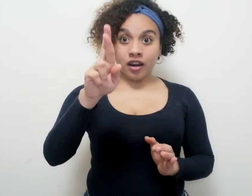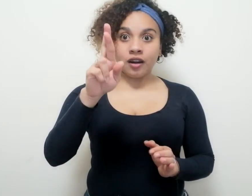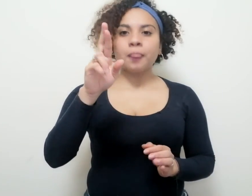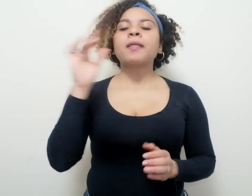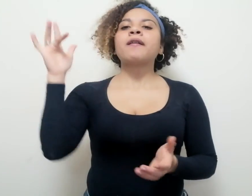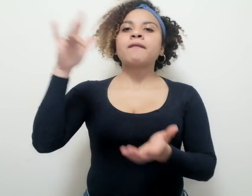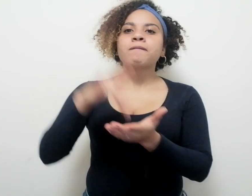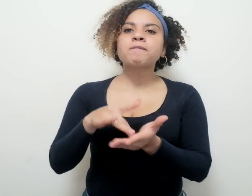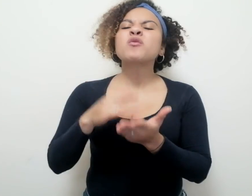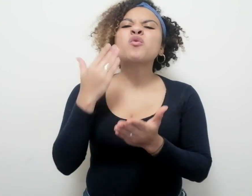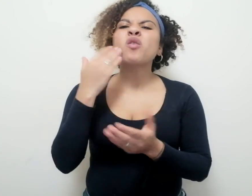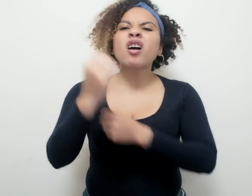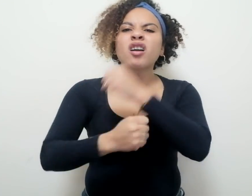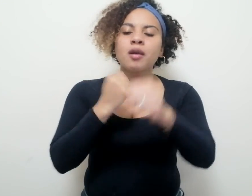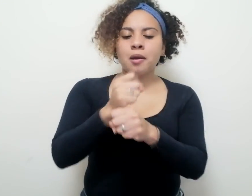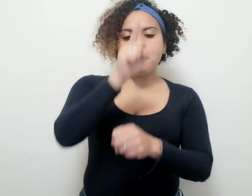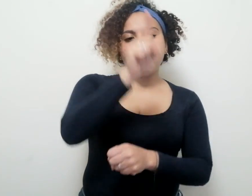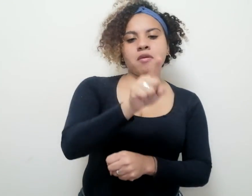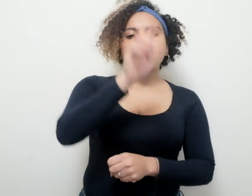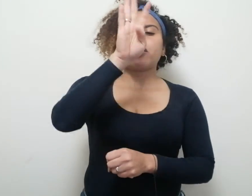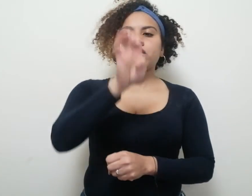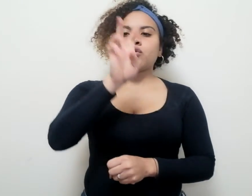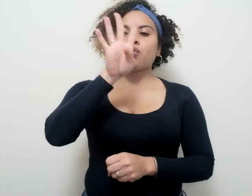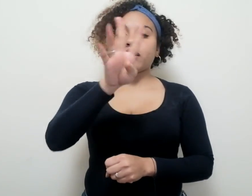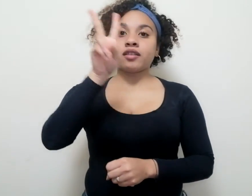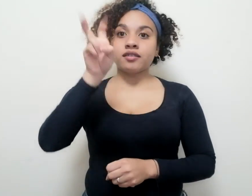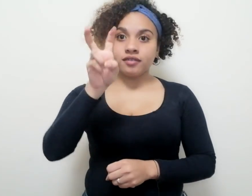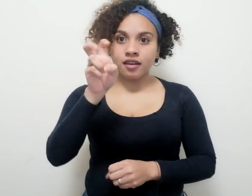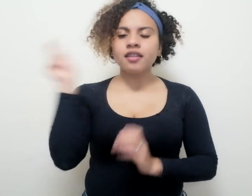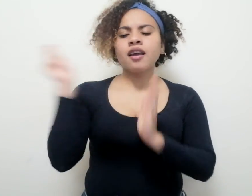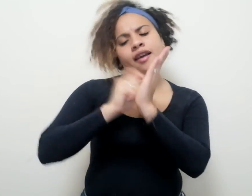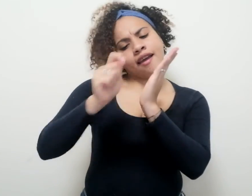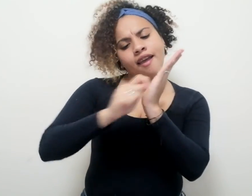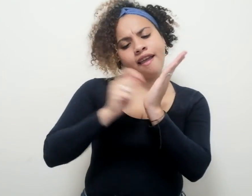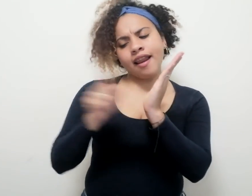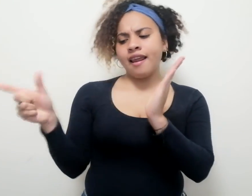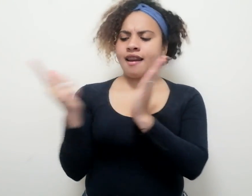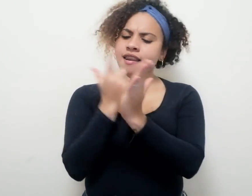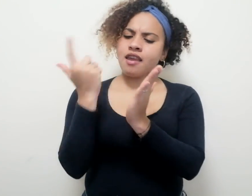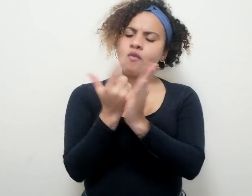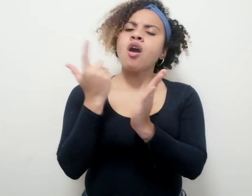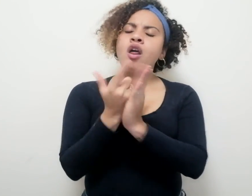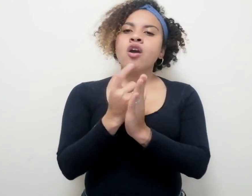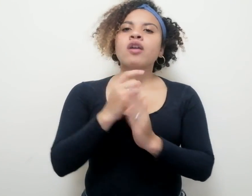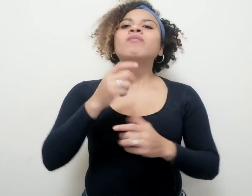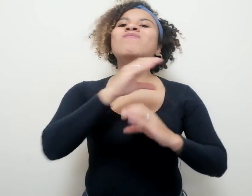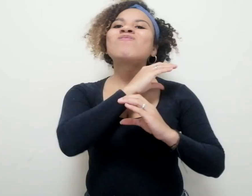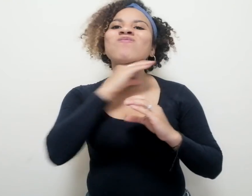vino en 1947 y escribió en su libro El cóndor y las